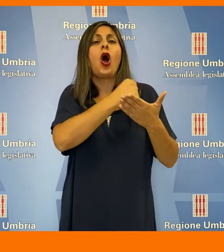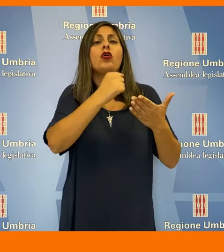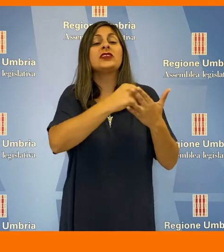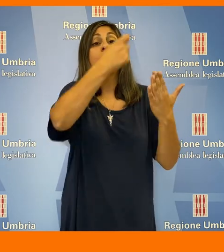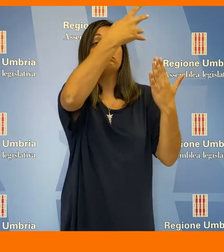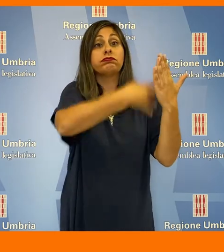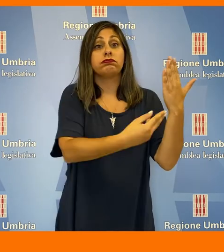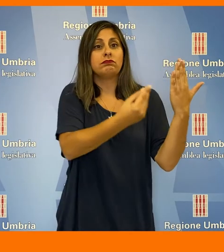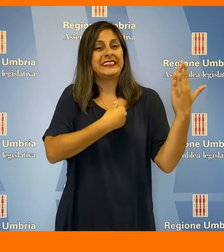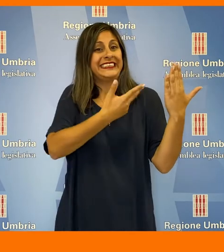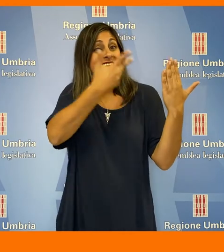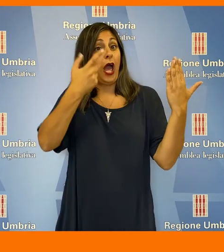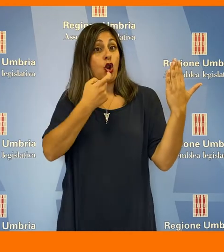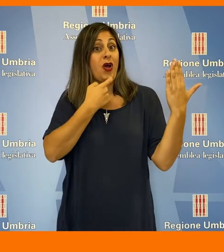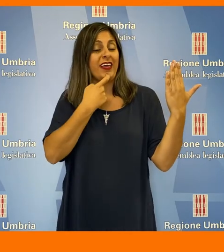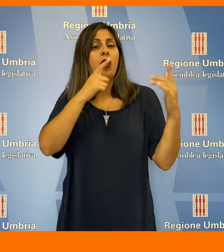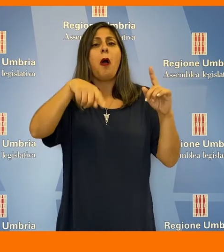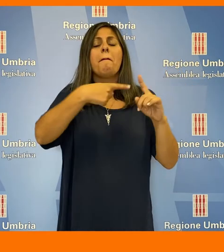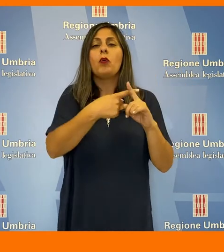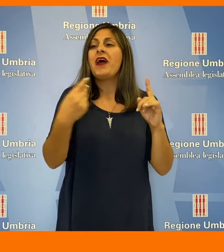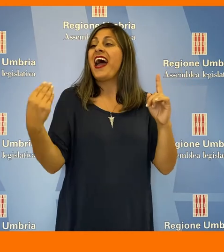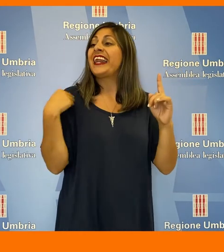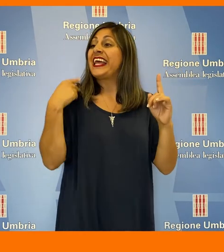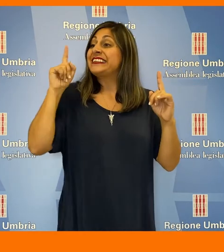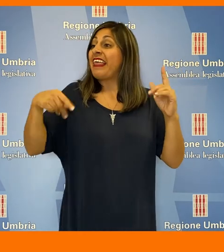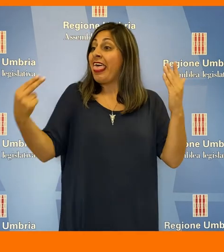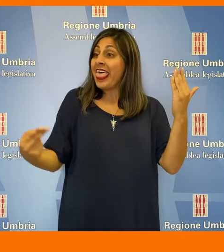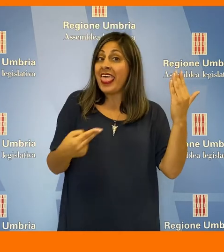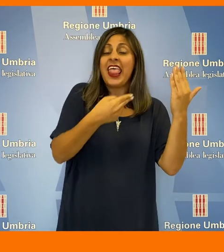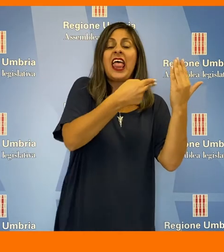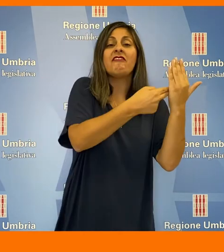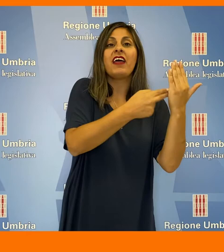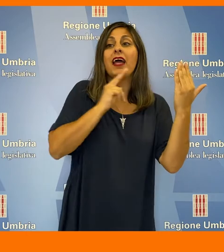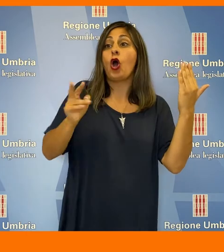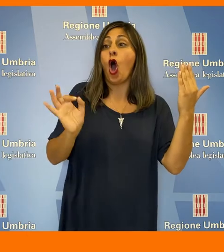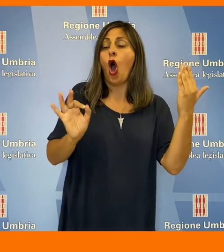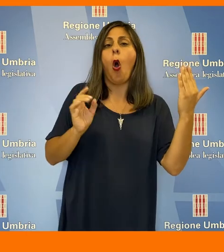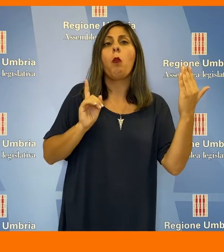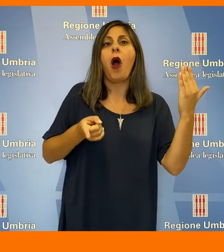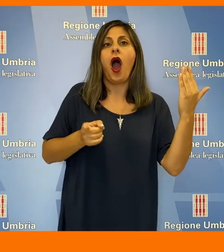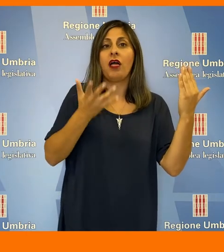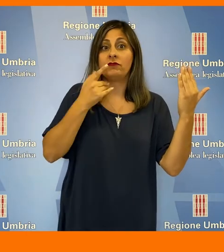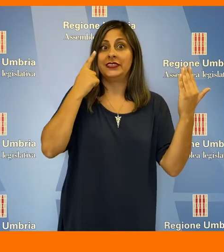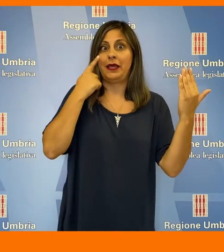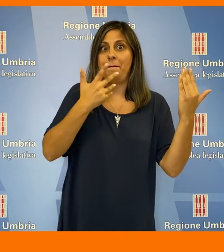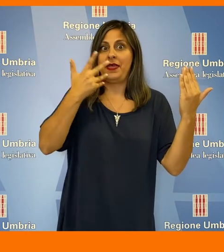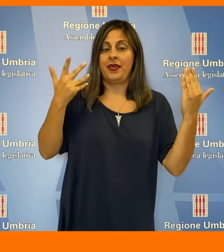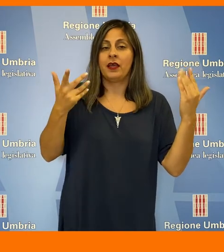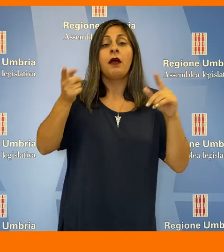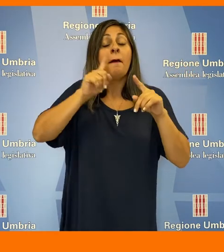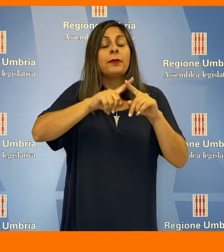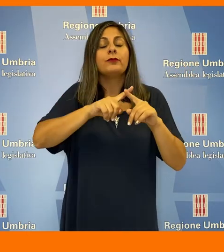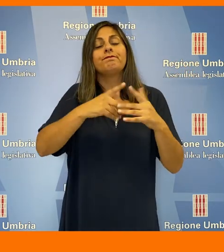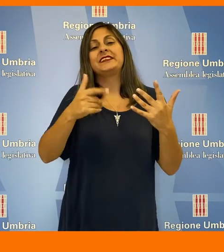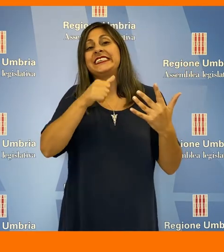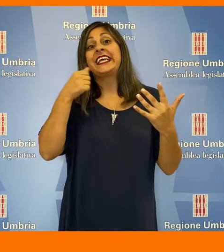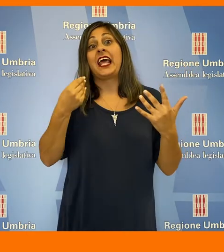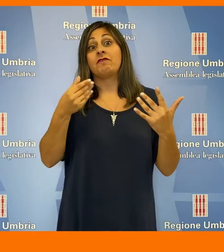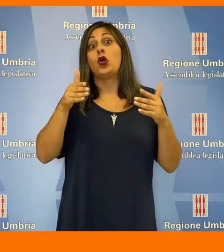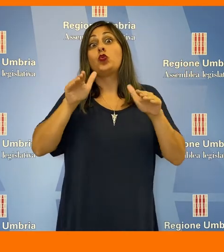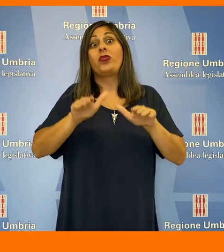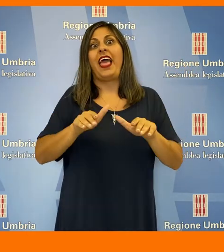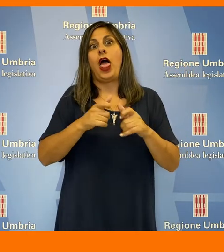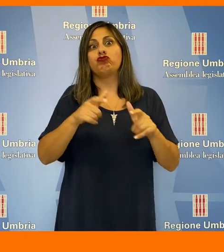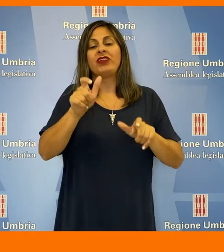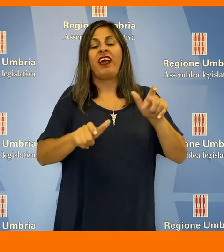elencati i laboratori privati autorizzati attualmente e quante sono le richieste ancora in attesa di risposta e ritiene